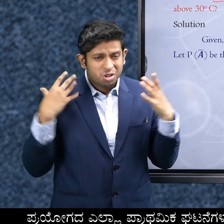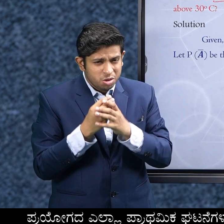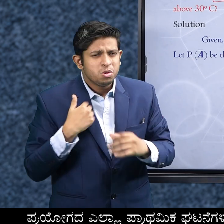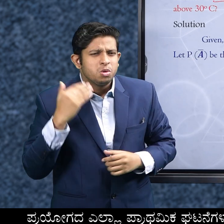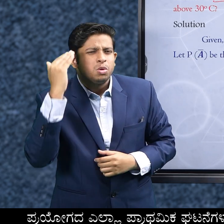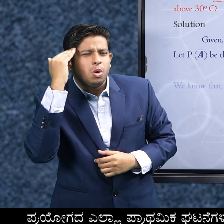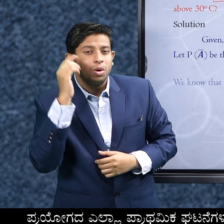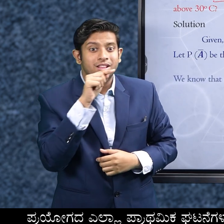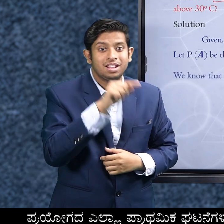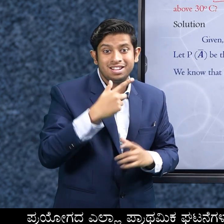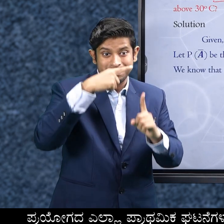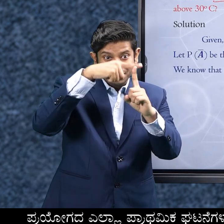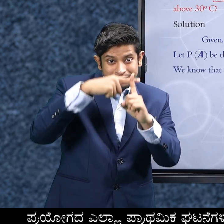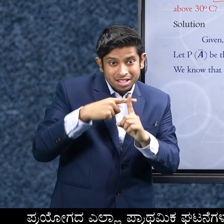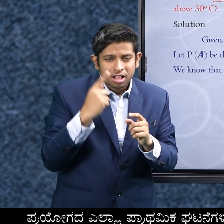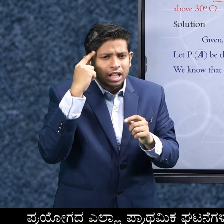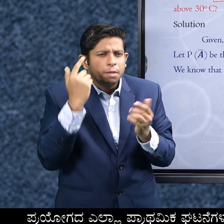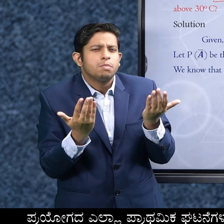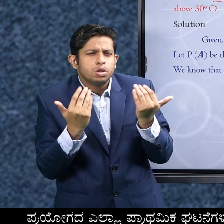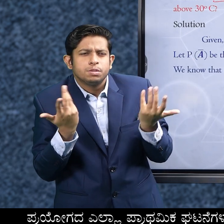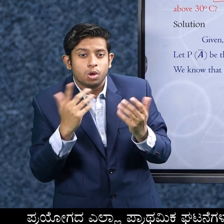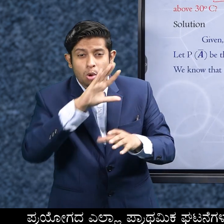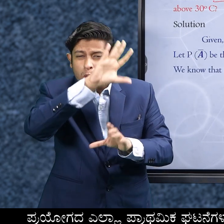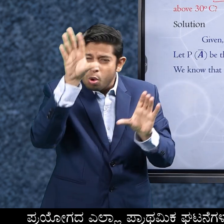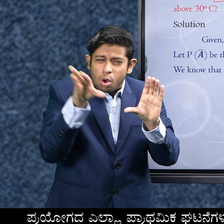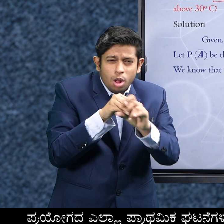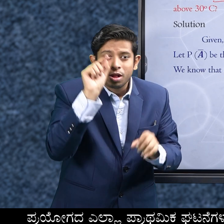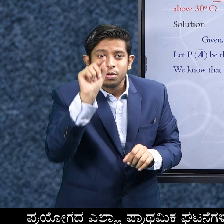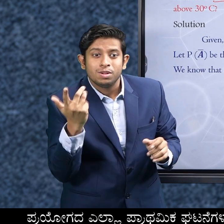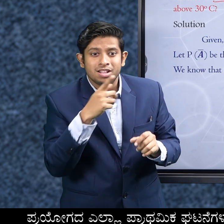ಪ್ರಯೋಗದ ಎಲ್ಲಾ ಪ್ರಾಥಮಿಕ ಘಟನೆಗಳ ಸಂಭವನೀಯತೆಗಳ ಮೊತ್ತವು 1 ಎಂದು ನಮಗೆ ತಿಳಿದಿದೆ.